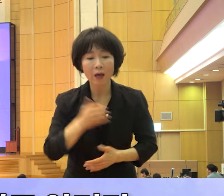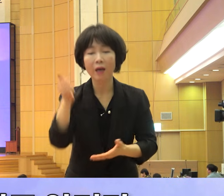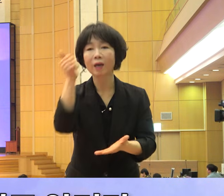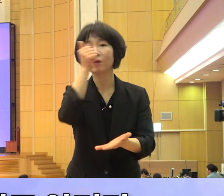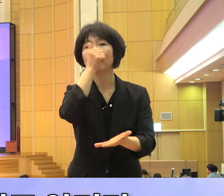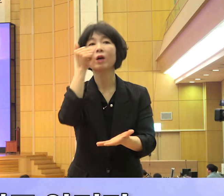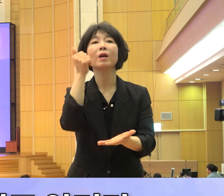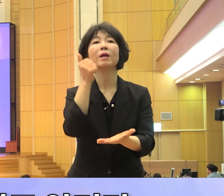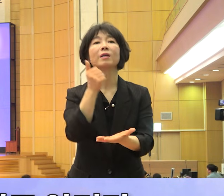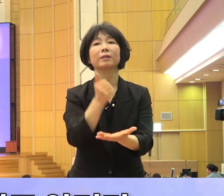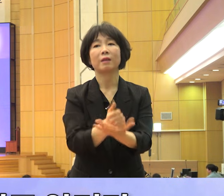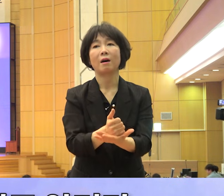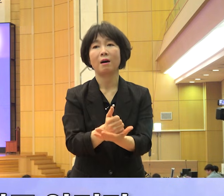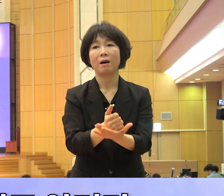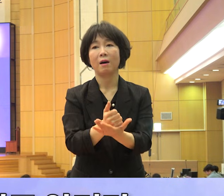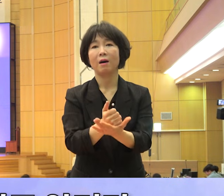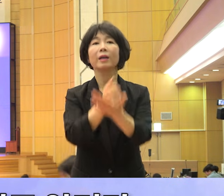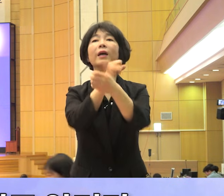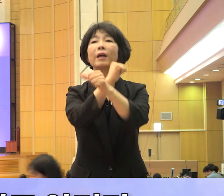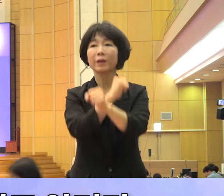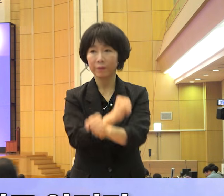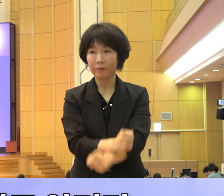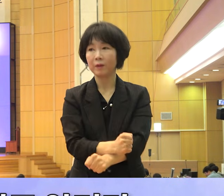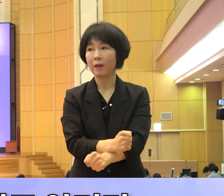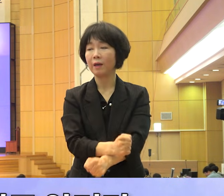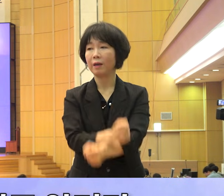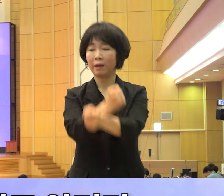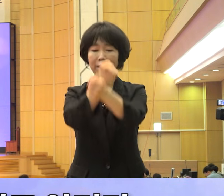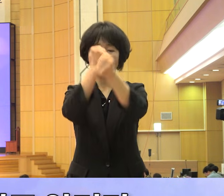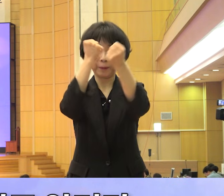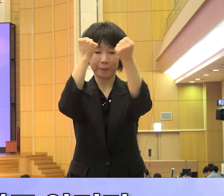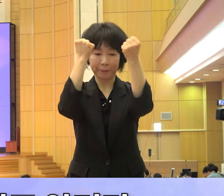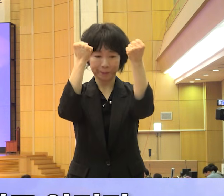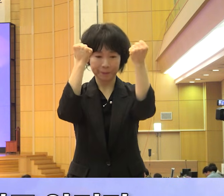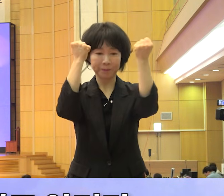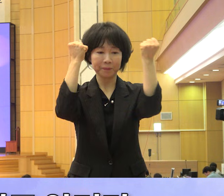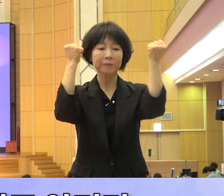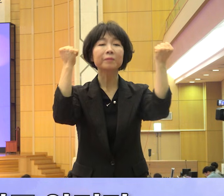주님은 내 죄 사했네.